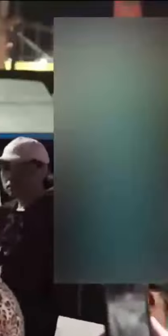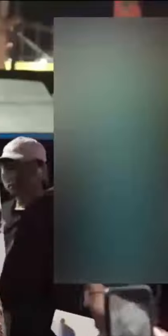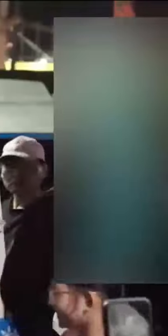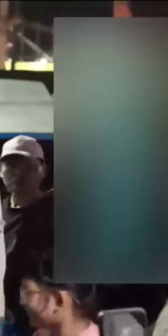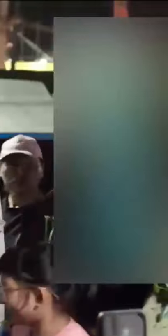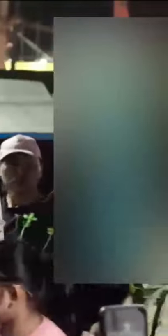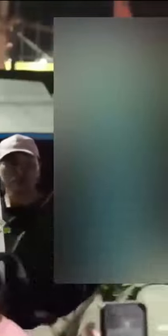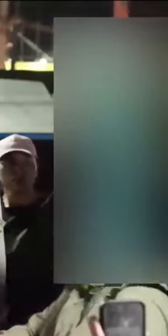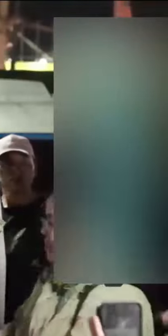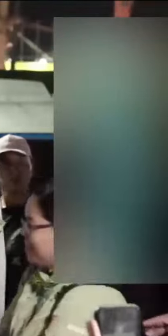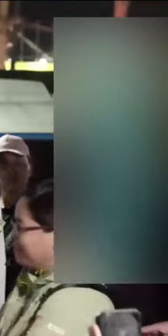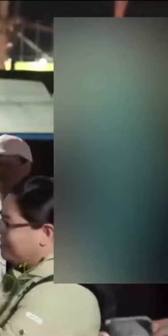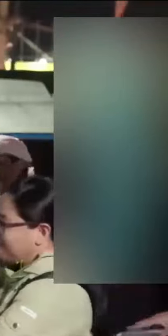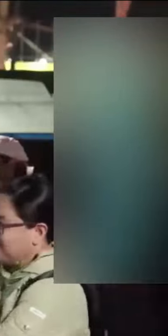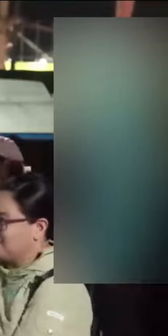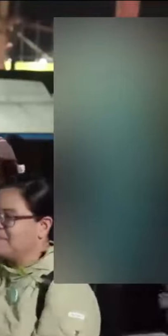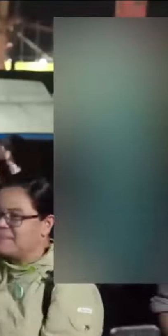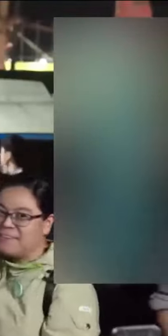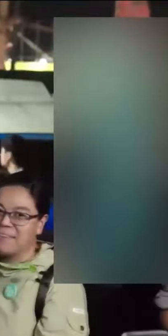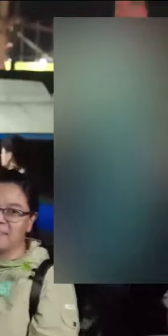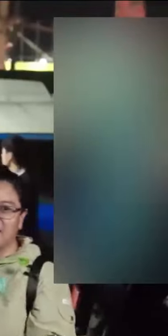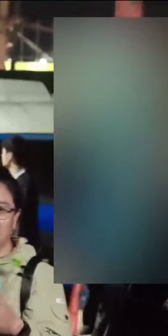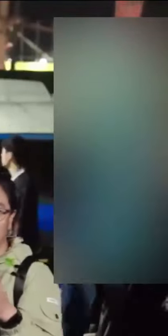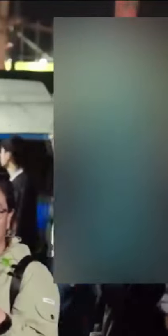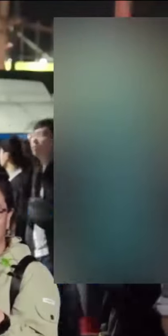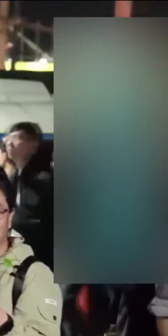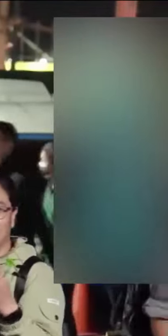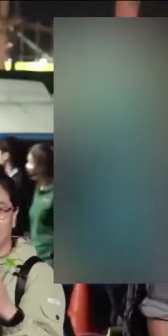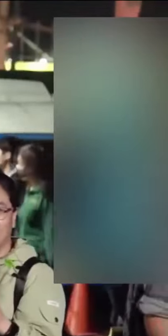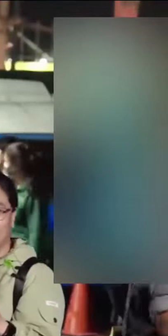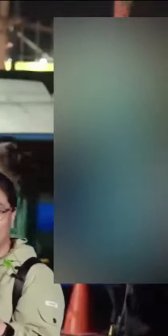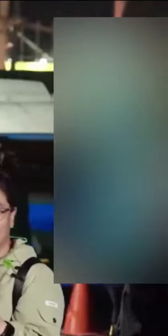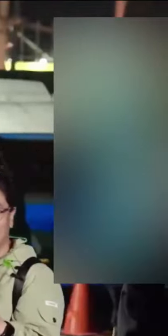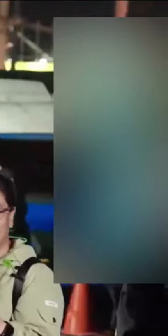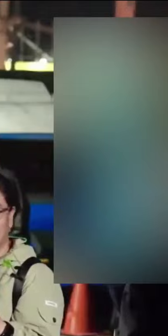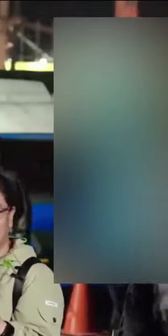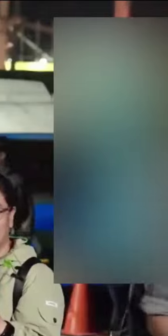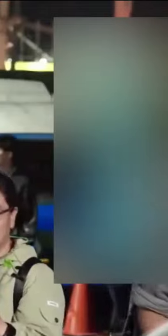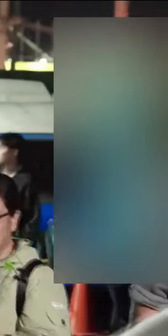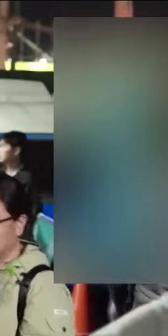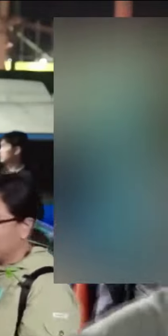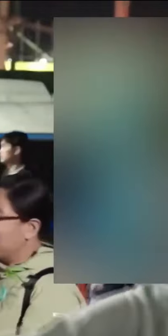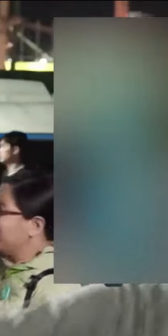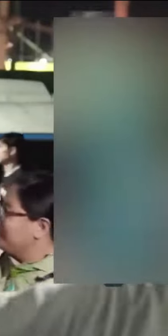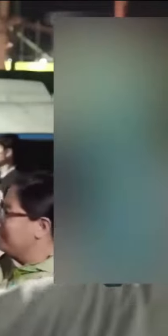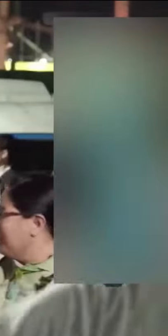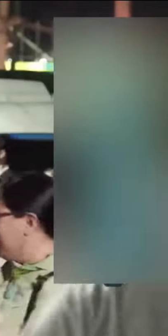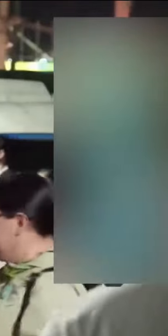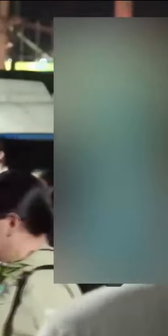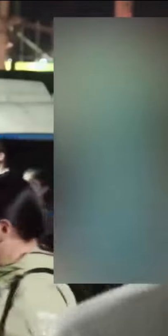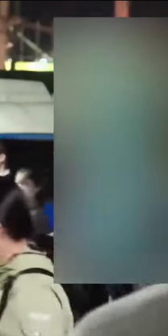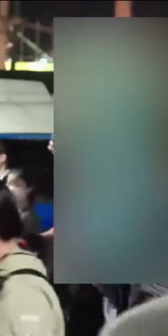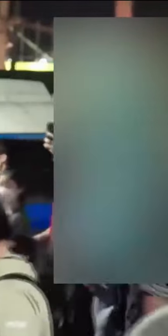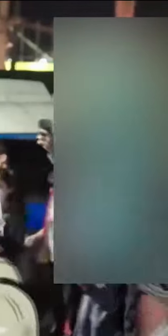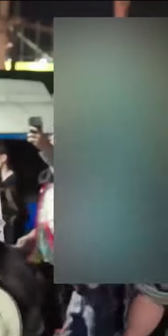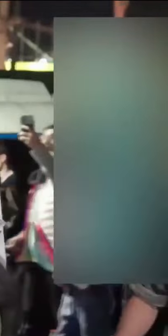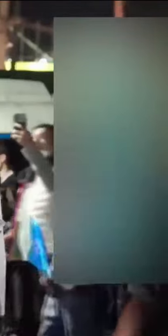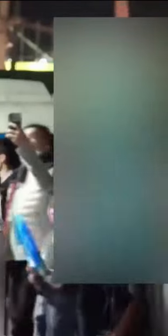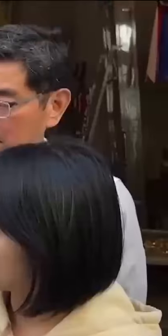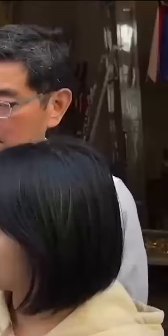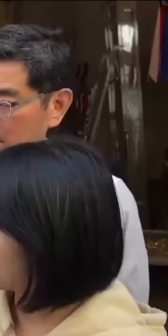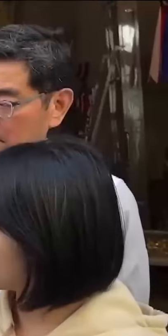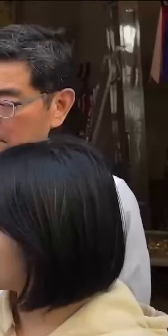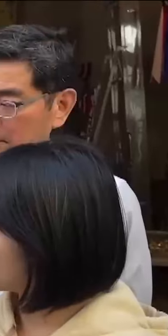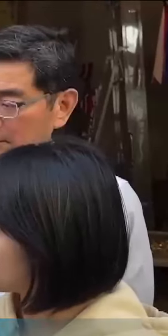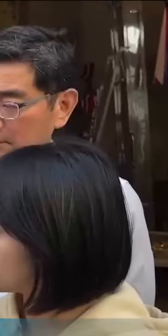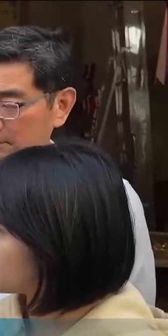照。对于国家级防空警报是不是借选手段，柯文哲则回应：国家级警报不能沦为放羊的孩子。